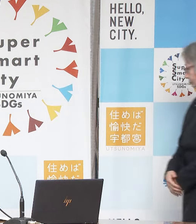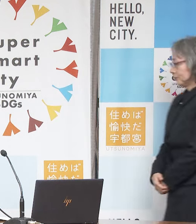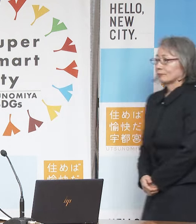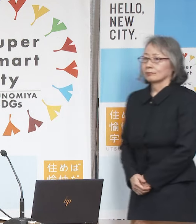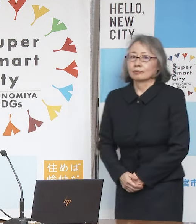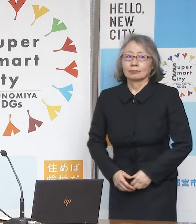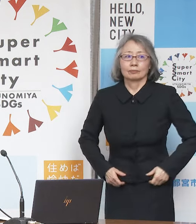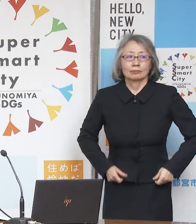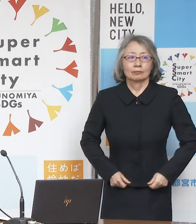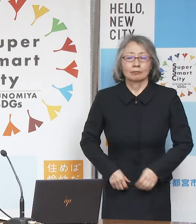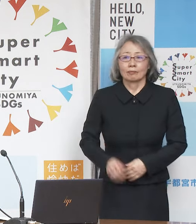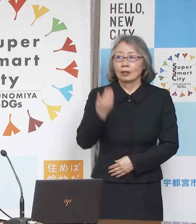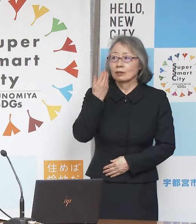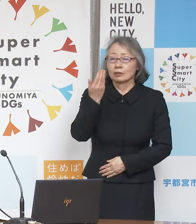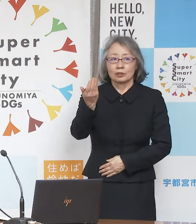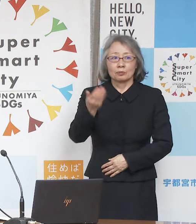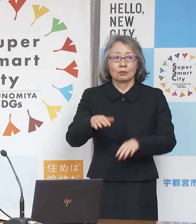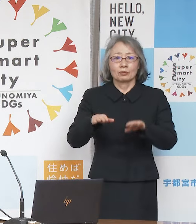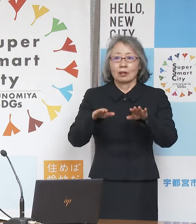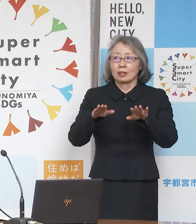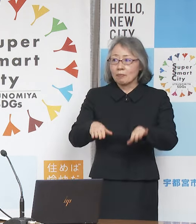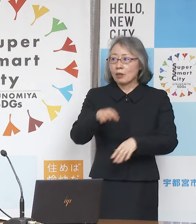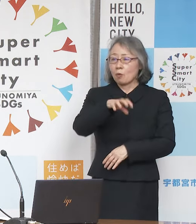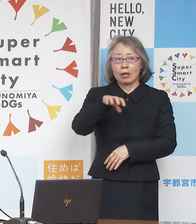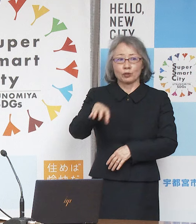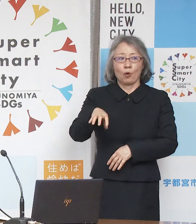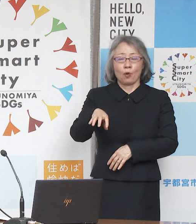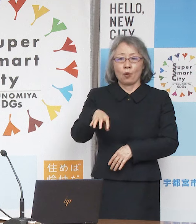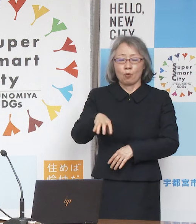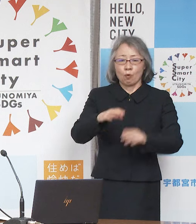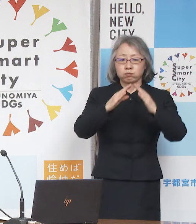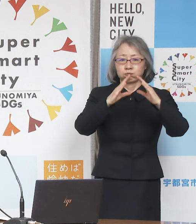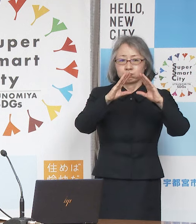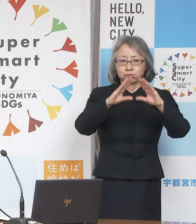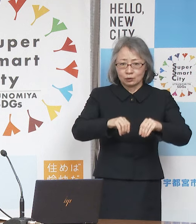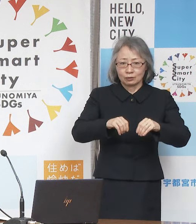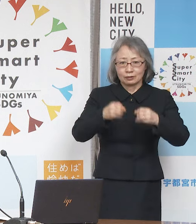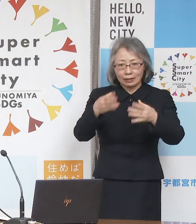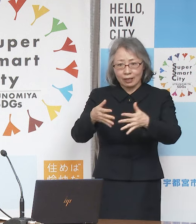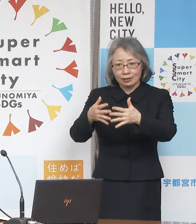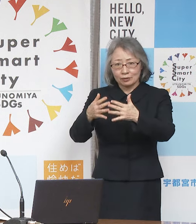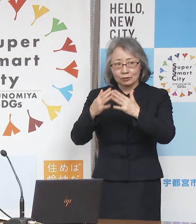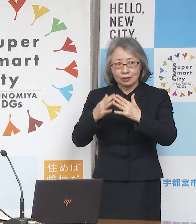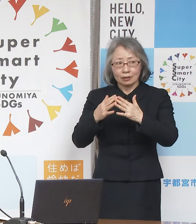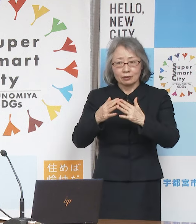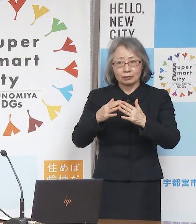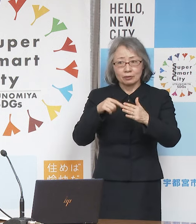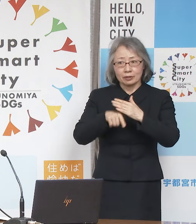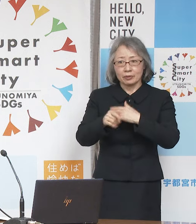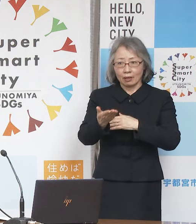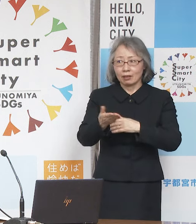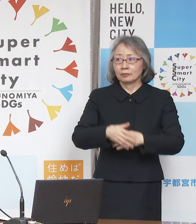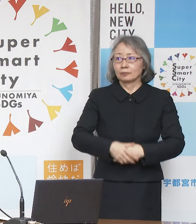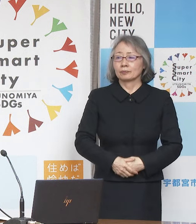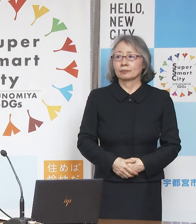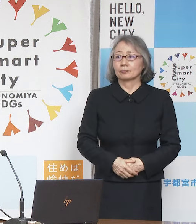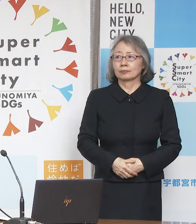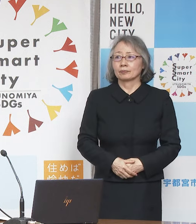ますあの現在の場所を壊して立てるということもあり得るんです